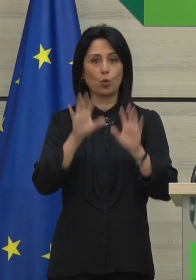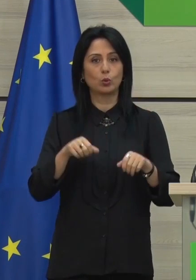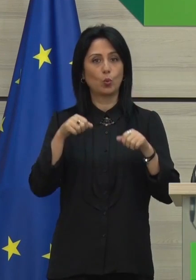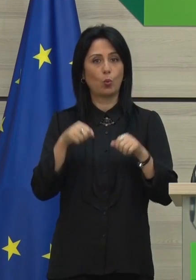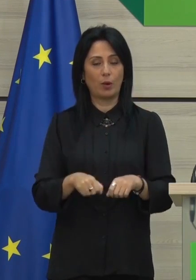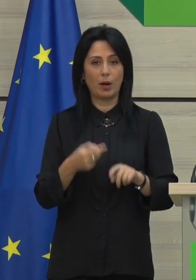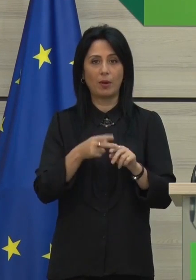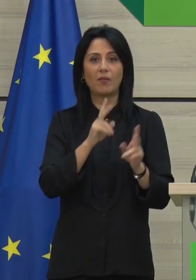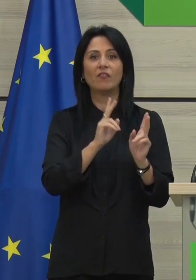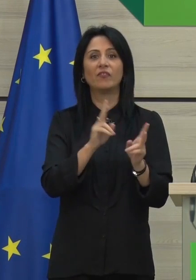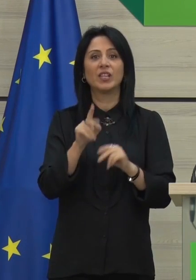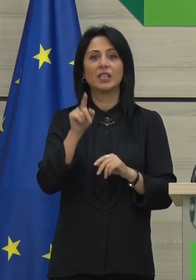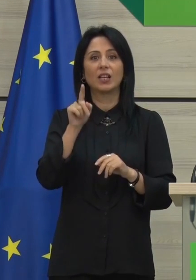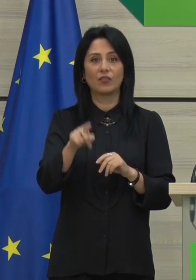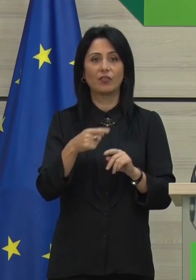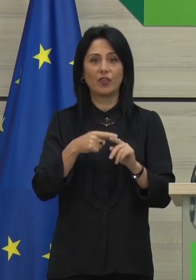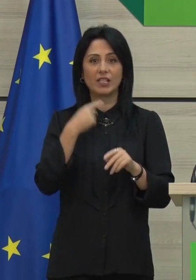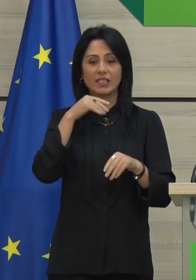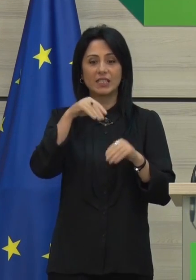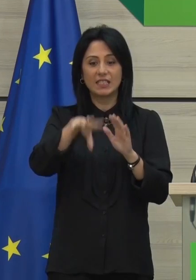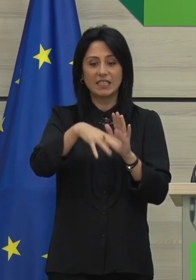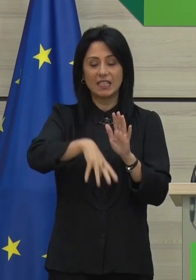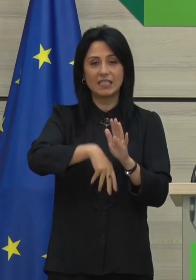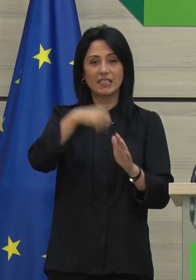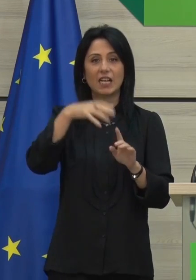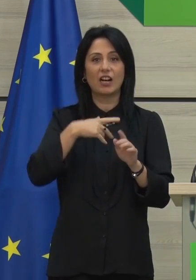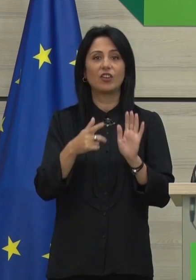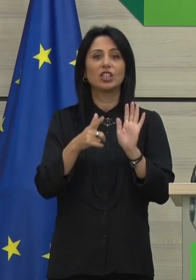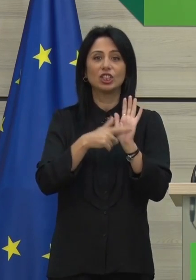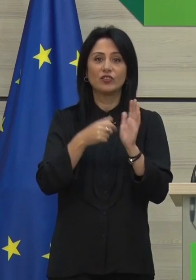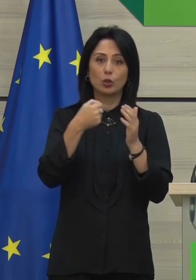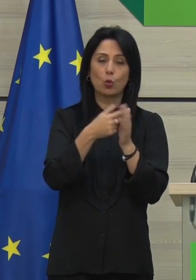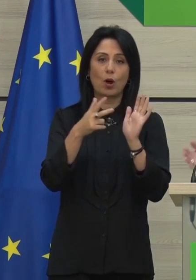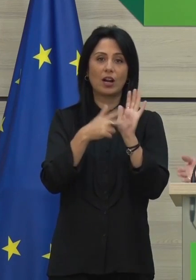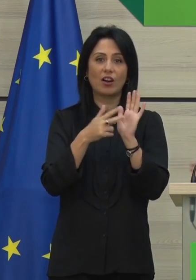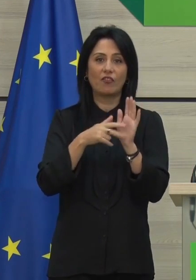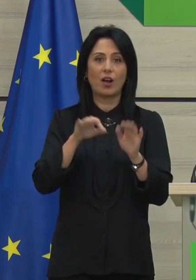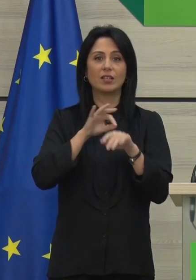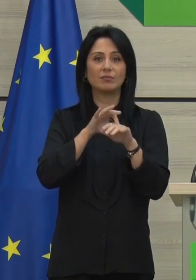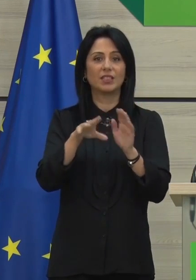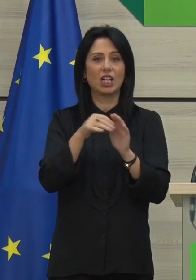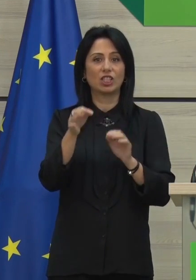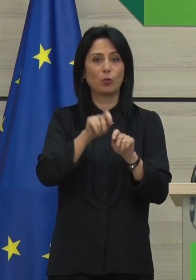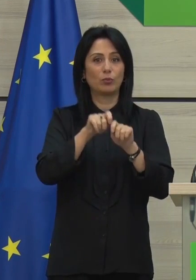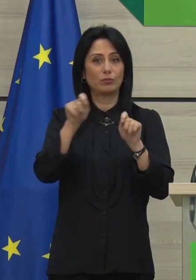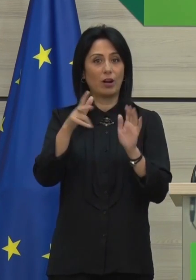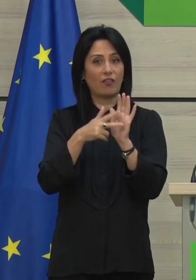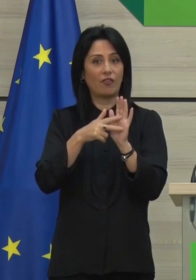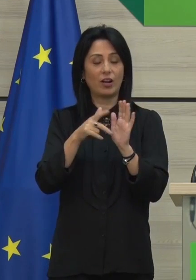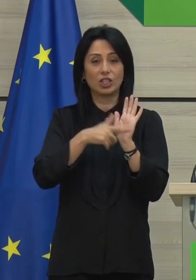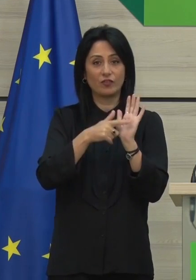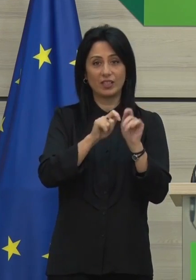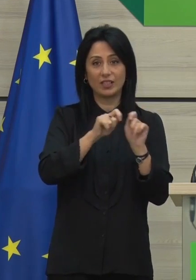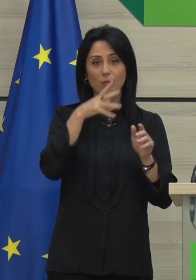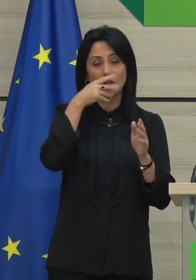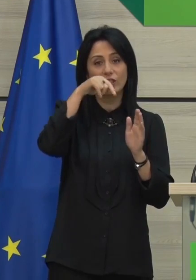უფლება, ვინაიდან წილის ყრაში მოგეხსენებათ, რომ 7-დან 8 საათამდე საარჩევნო უბანი იხსნება 7